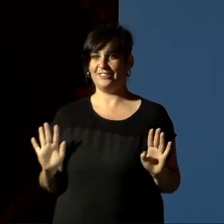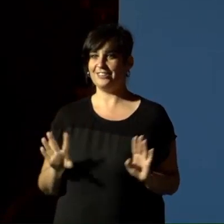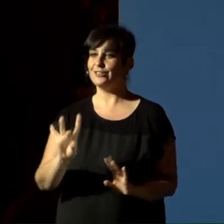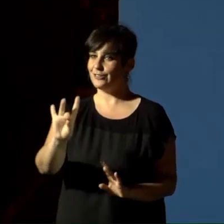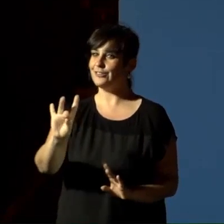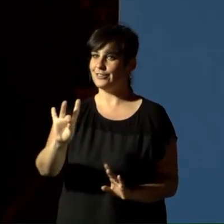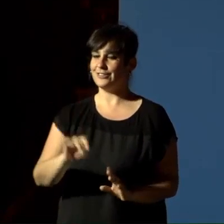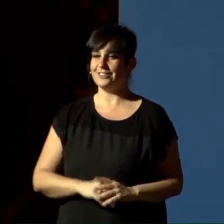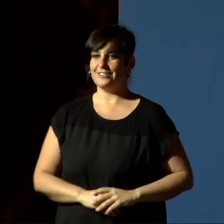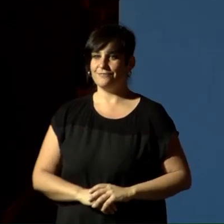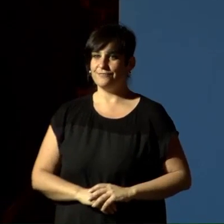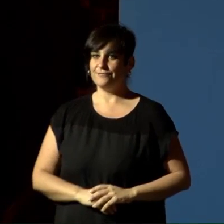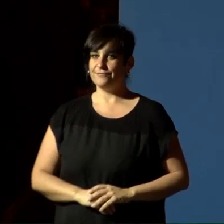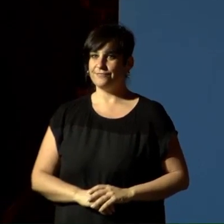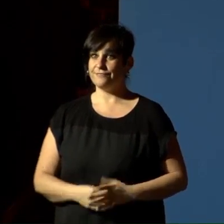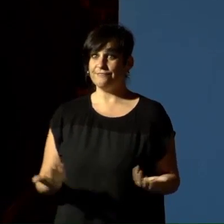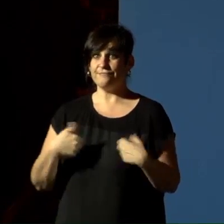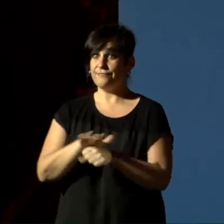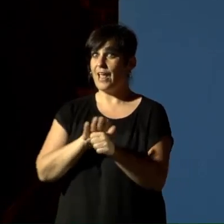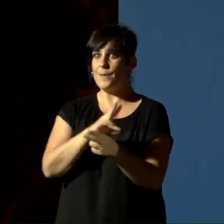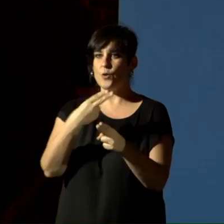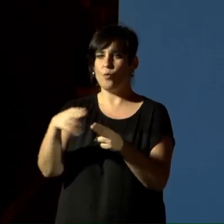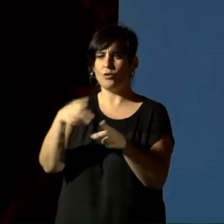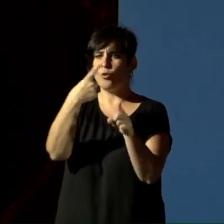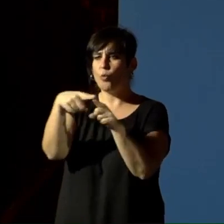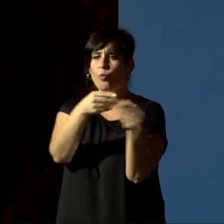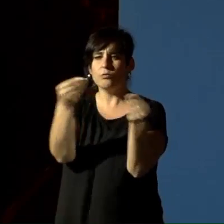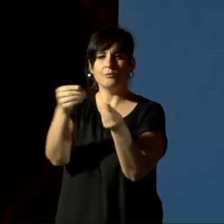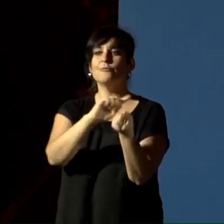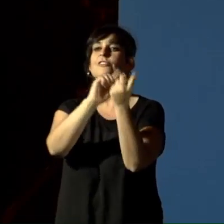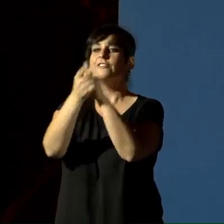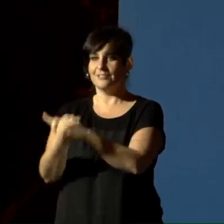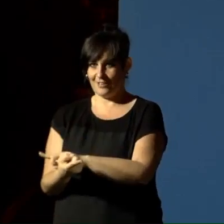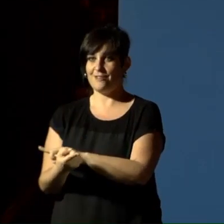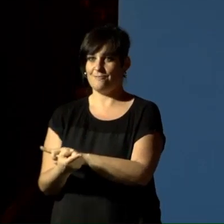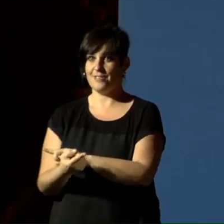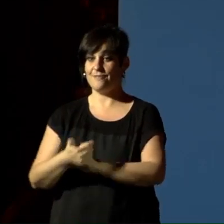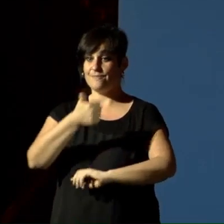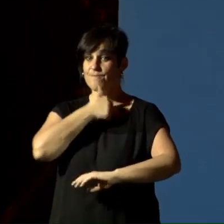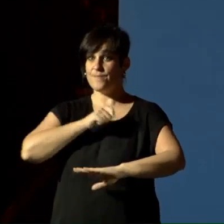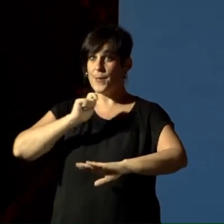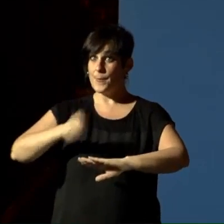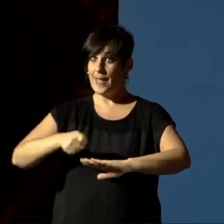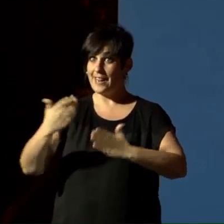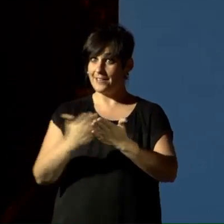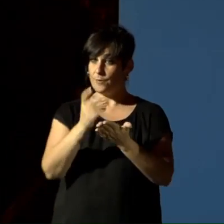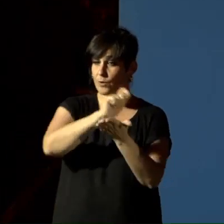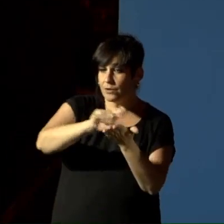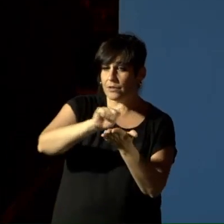sí cambiou. No político mudaron moitas cousas dende que Xosé Manuel escribira ese